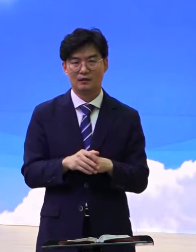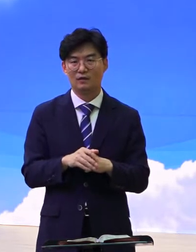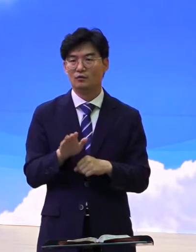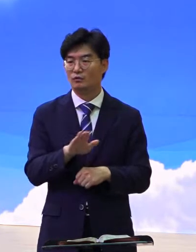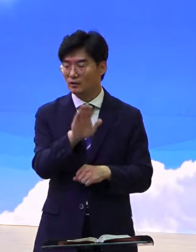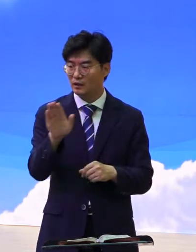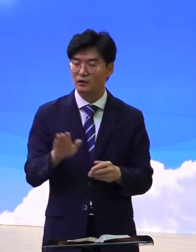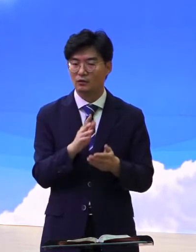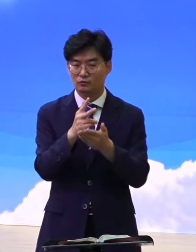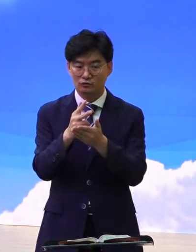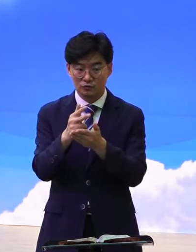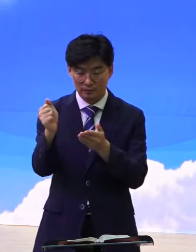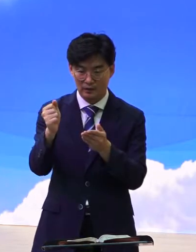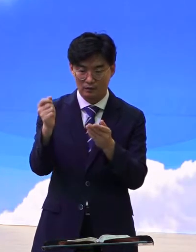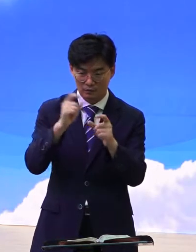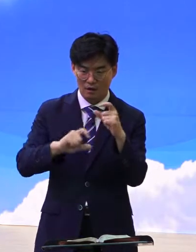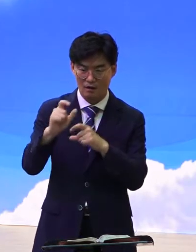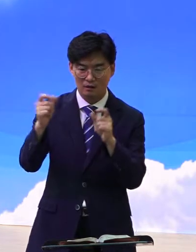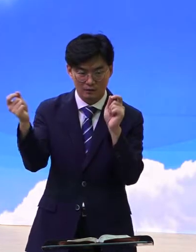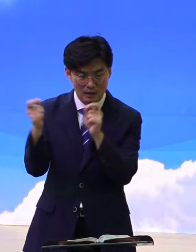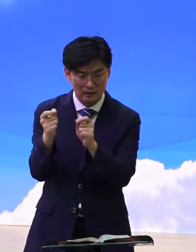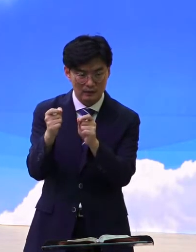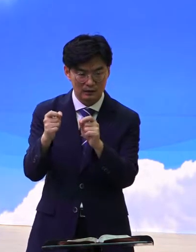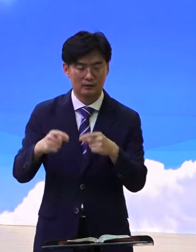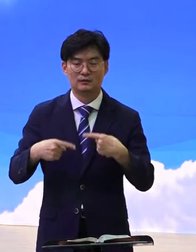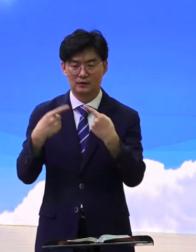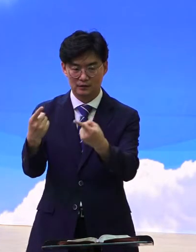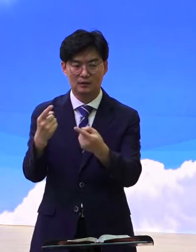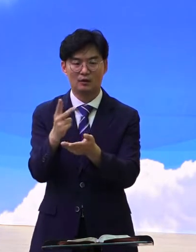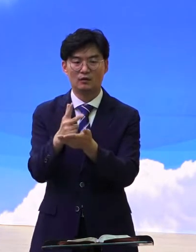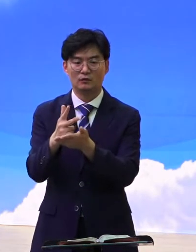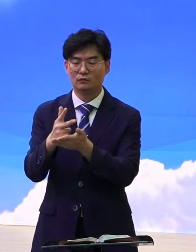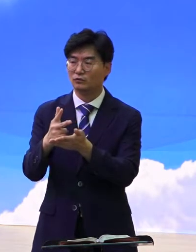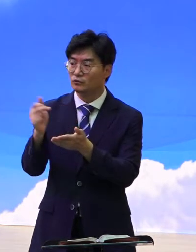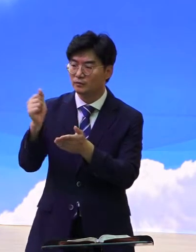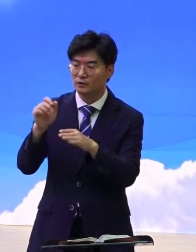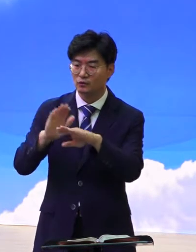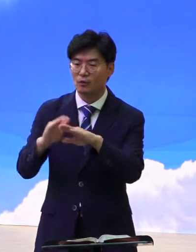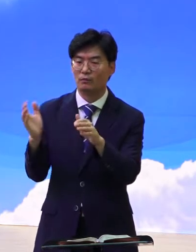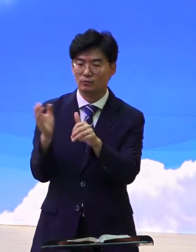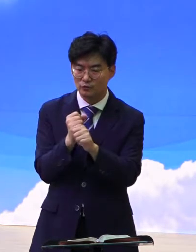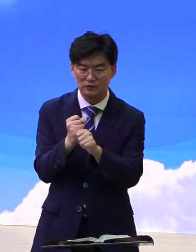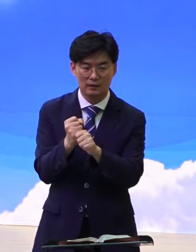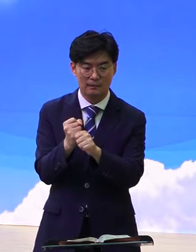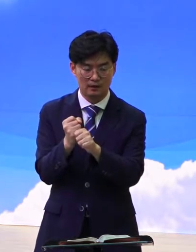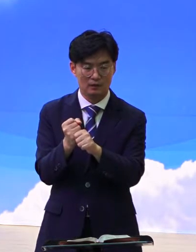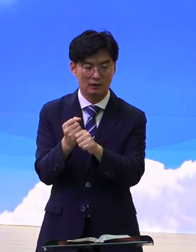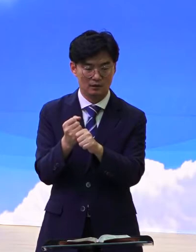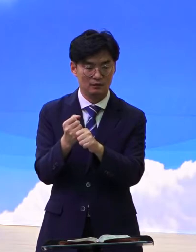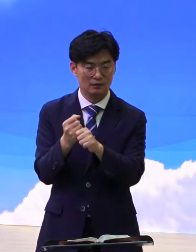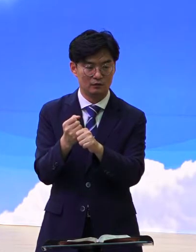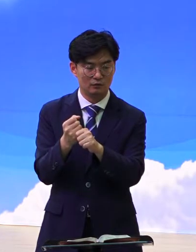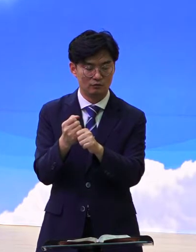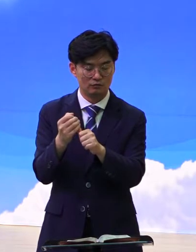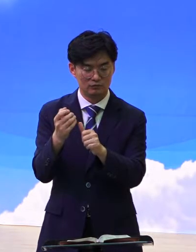가까이 나아가서 주님 앞에 손을 내밀고 주님이 우리 손을 붙잡아 일으켜 주시기를 간구하며 여러분 기도할